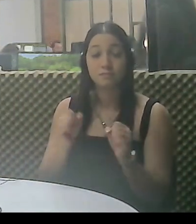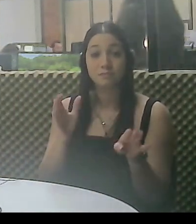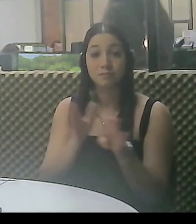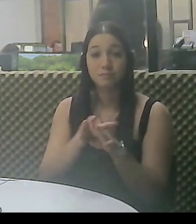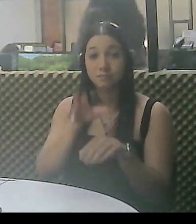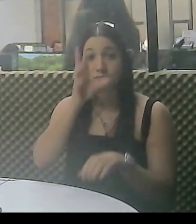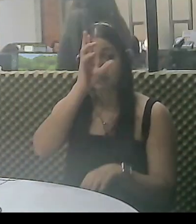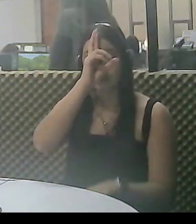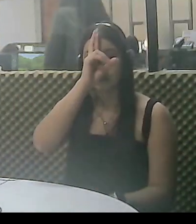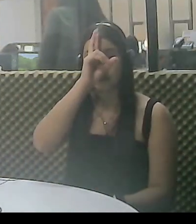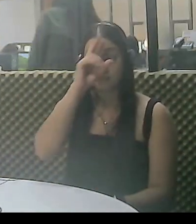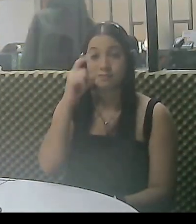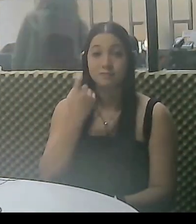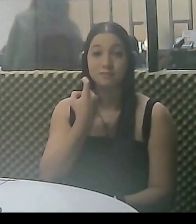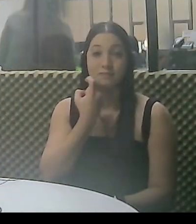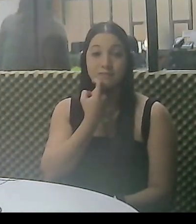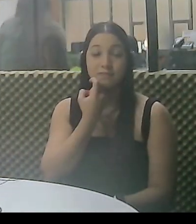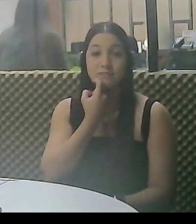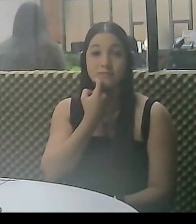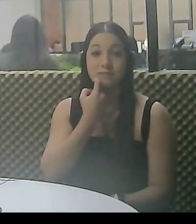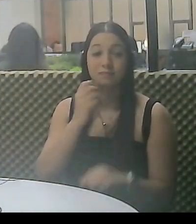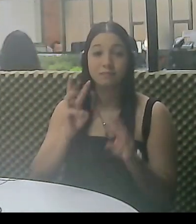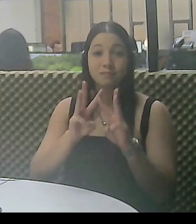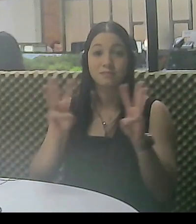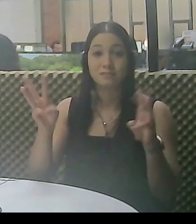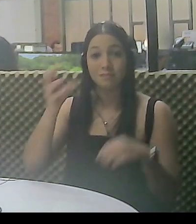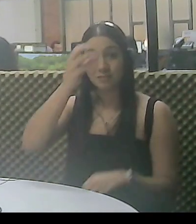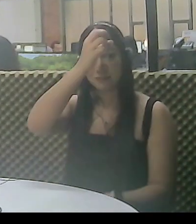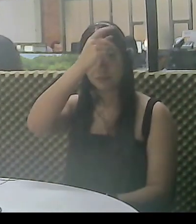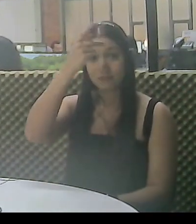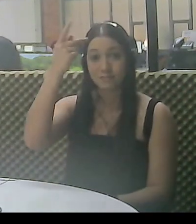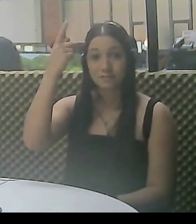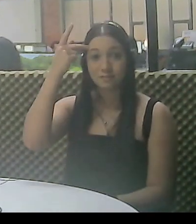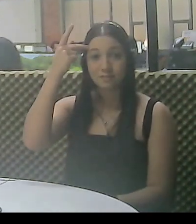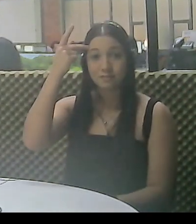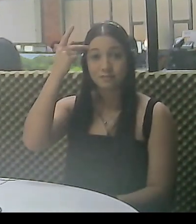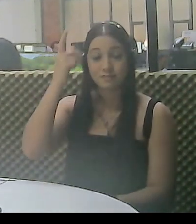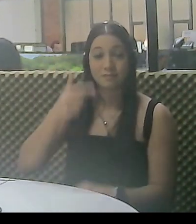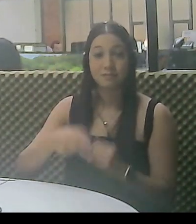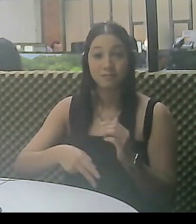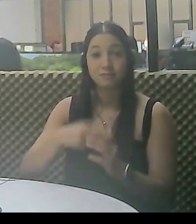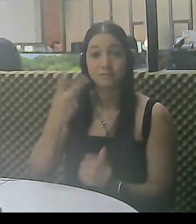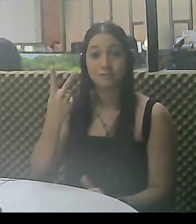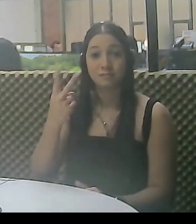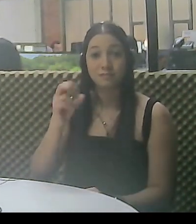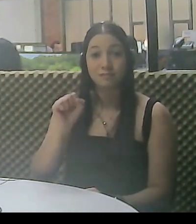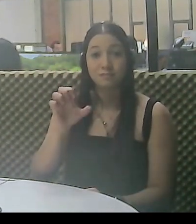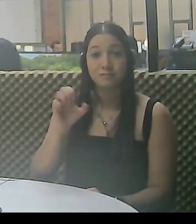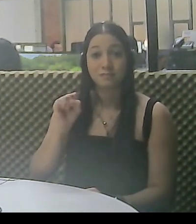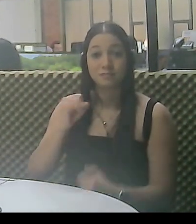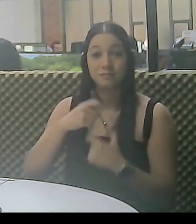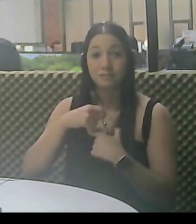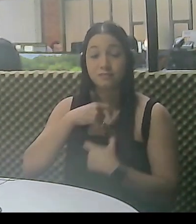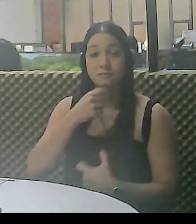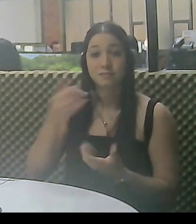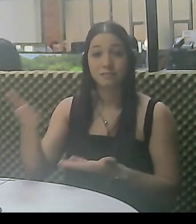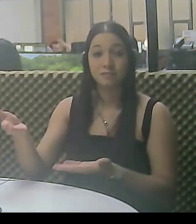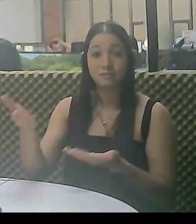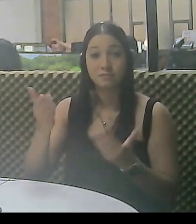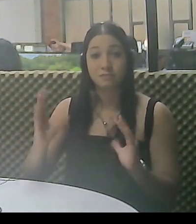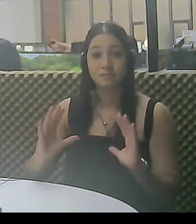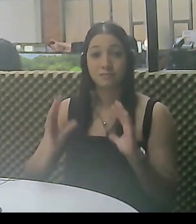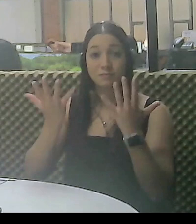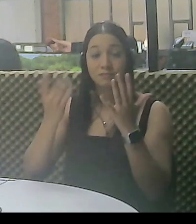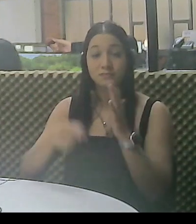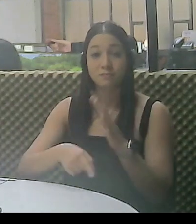o meio-dia desta sexta-feira pelo portal da Prefeitura. Esta será a segunda vez que o SESI Gravatás recebe o festival.